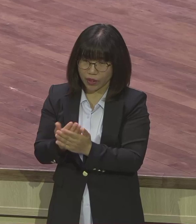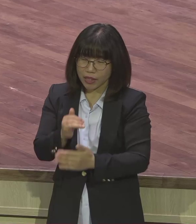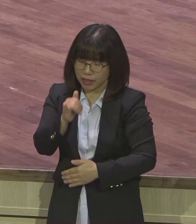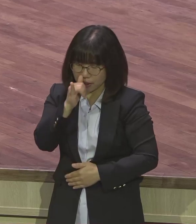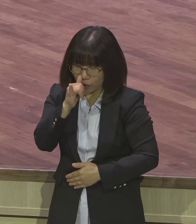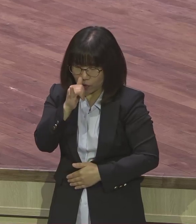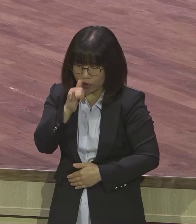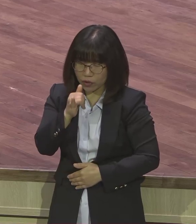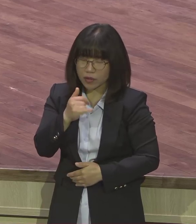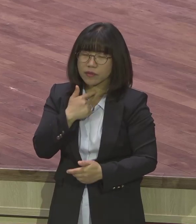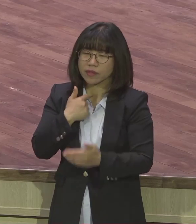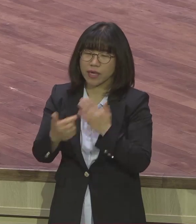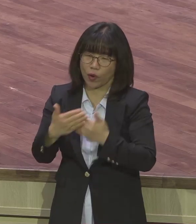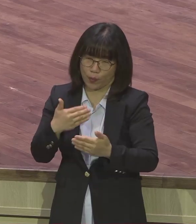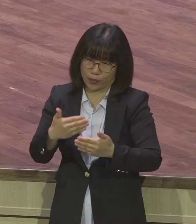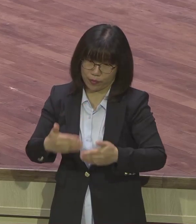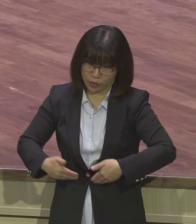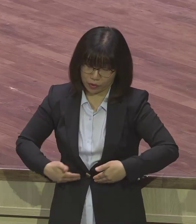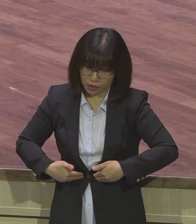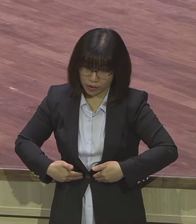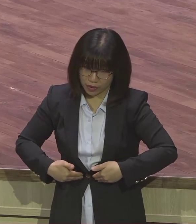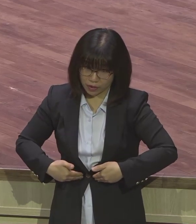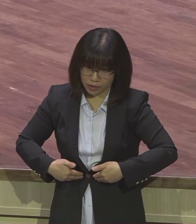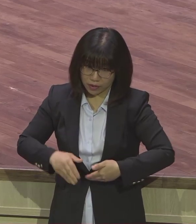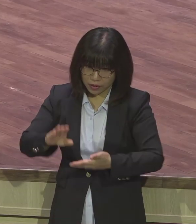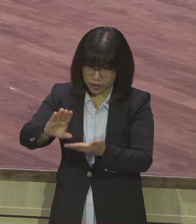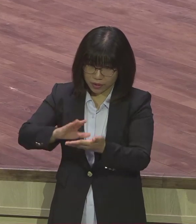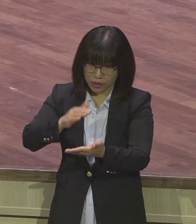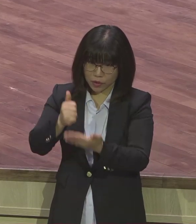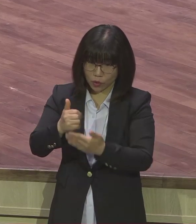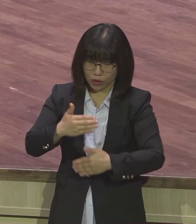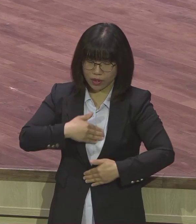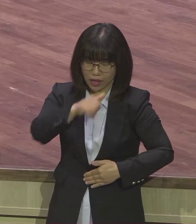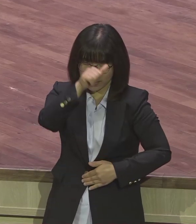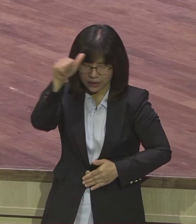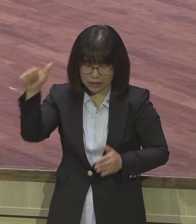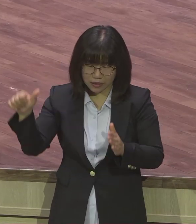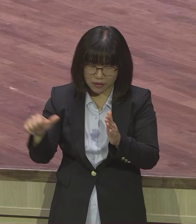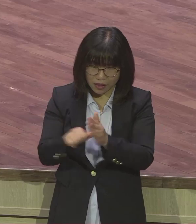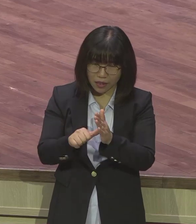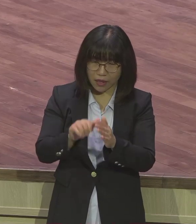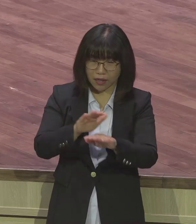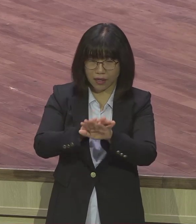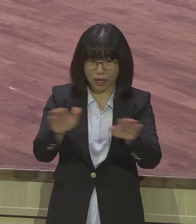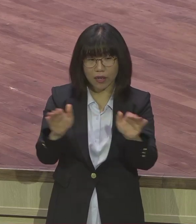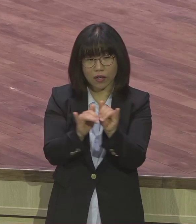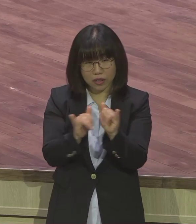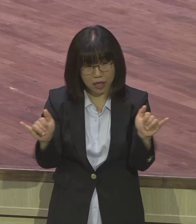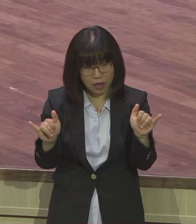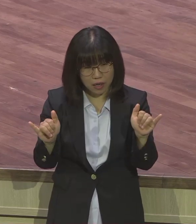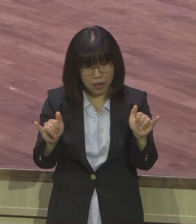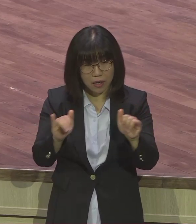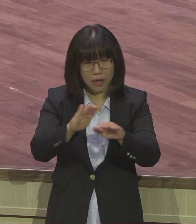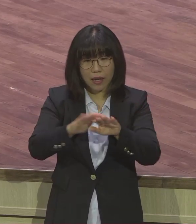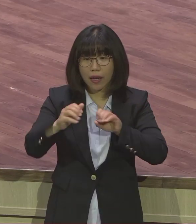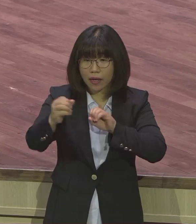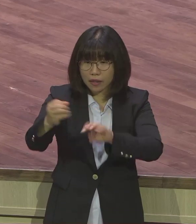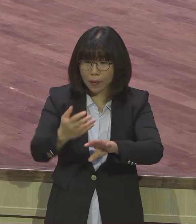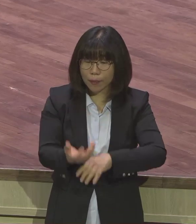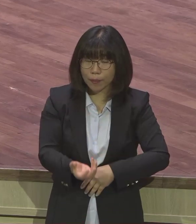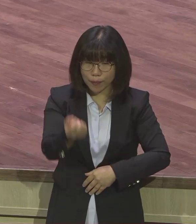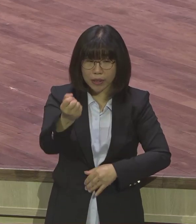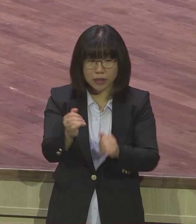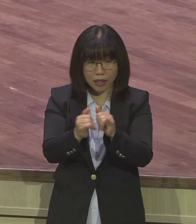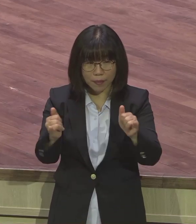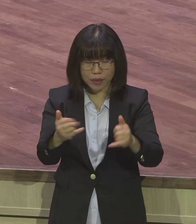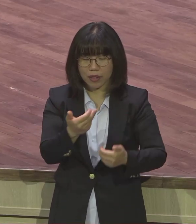있어요. 그래서 그리스도가 내 인생의 모든 문제 해결자로 답이 난 사람, 결론 난 사람은요, 어떤